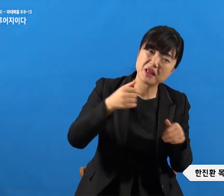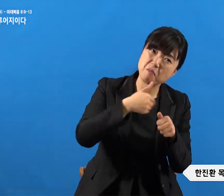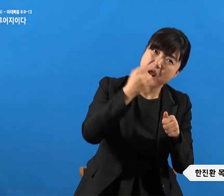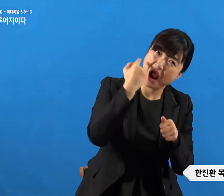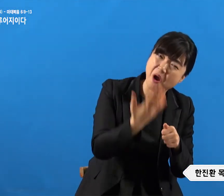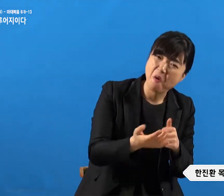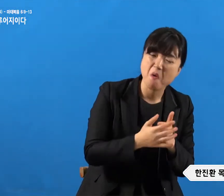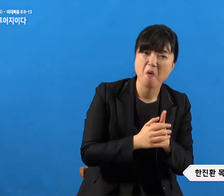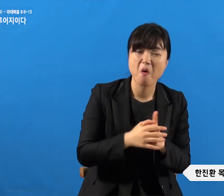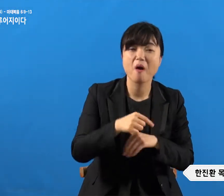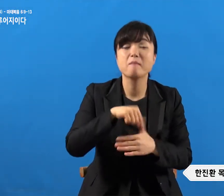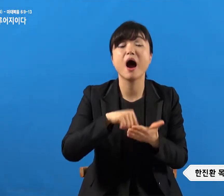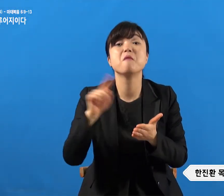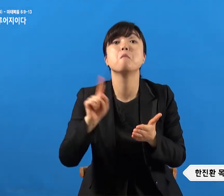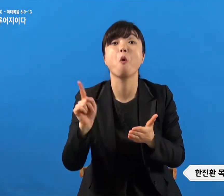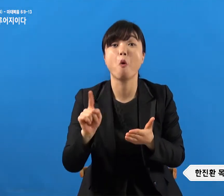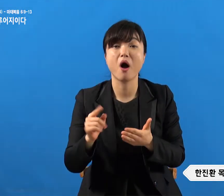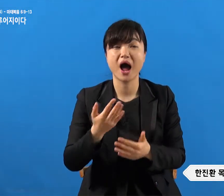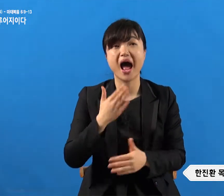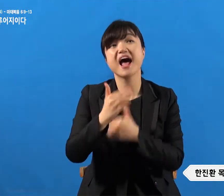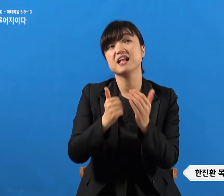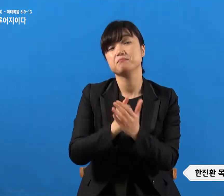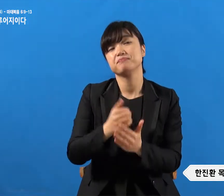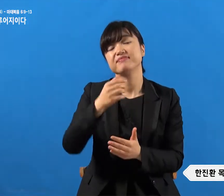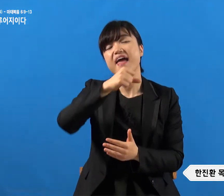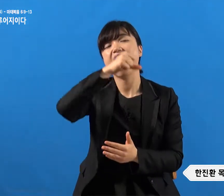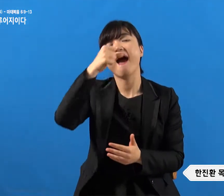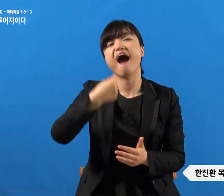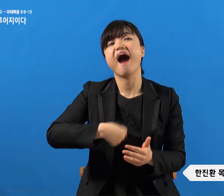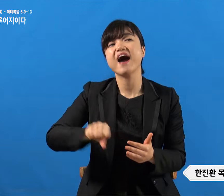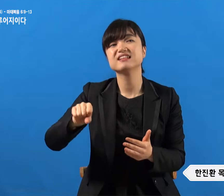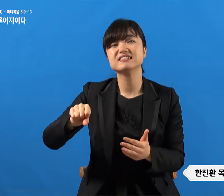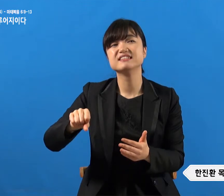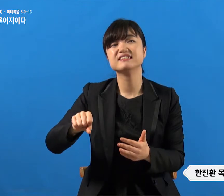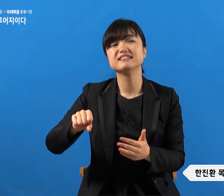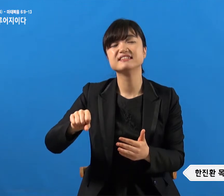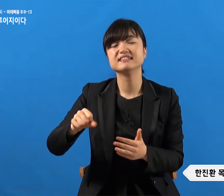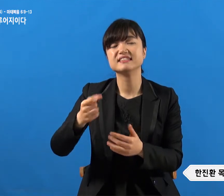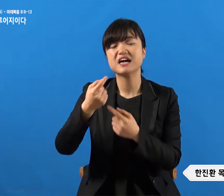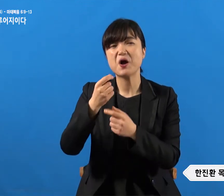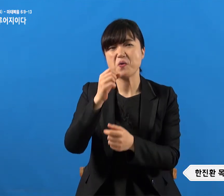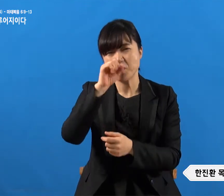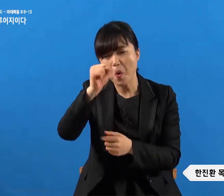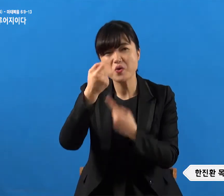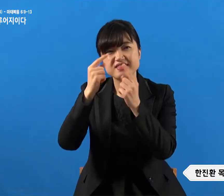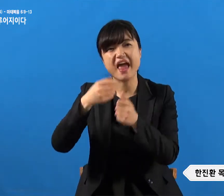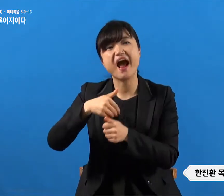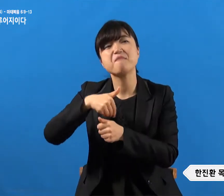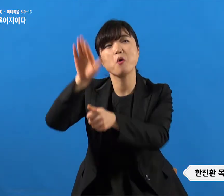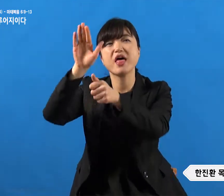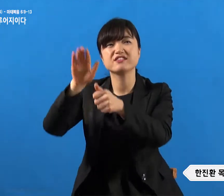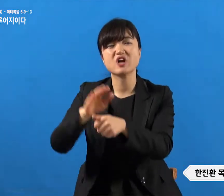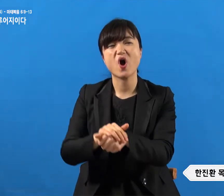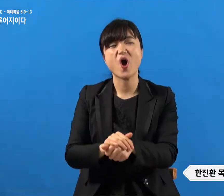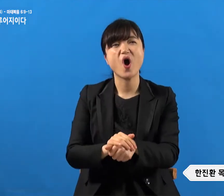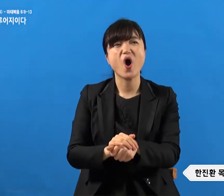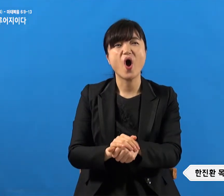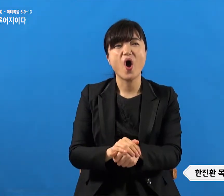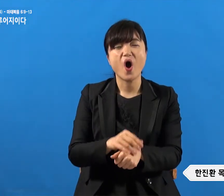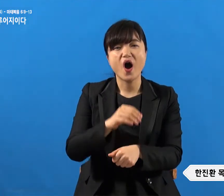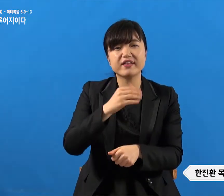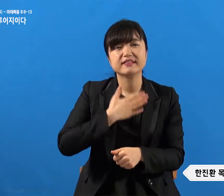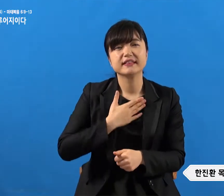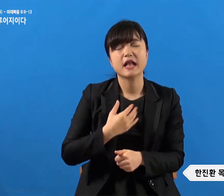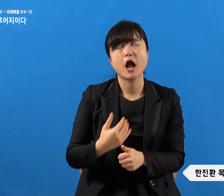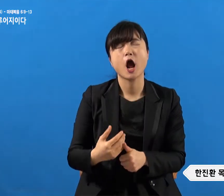있는데 마음은 뭡니까? 내 아들 인생을 통해서 대박을 좀 터뜨려야 되겠는데 어느 과로 가야 대박을 터뜨릴